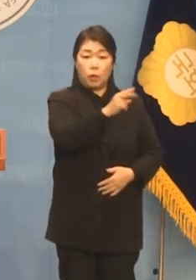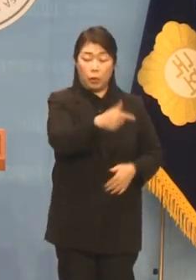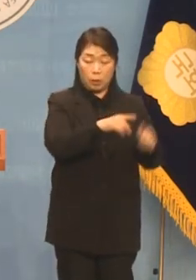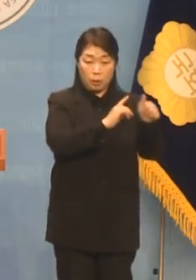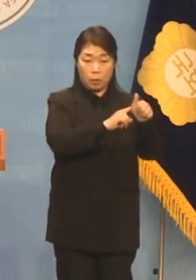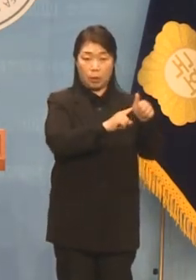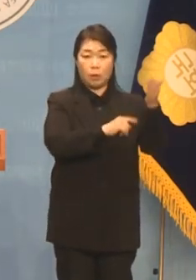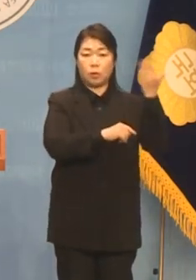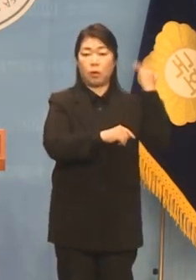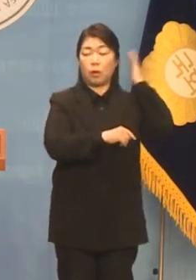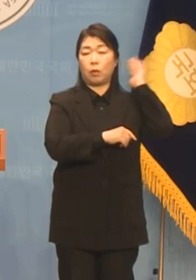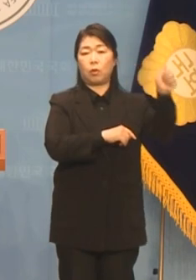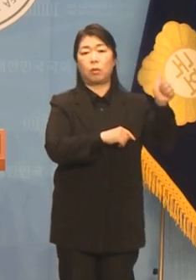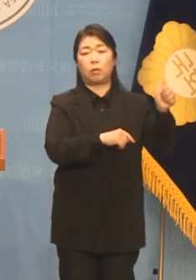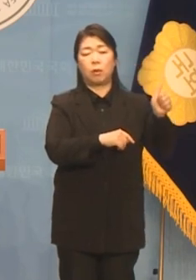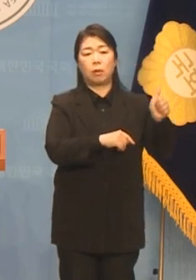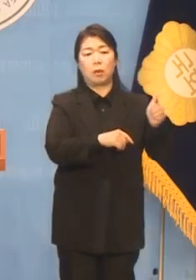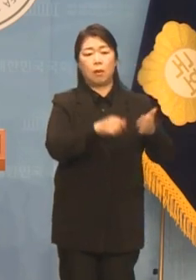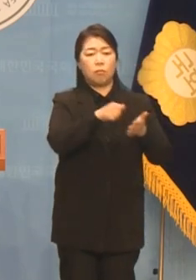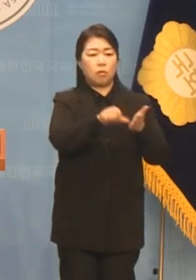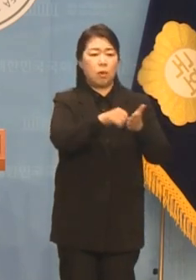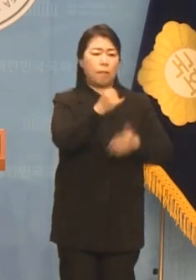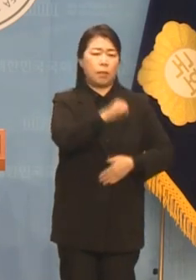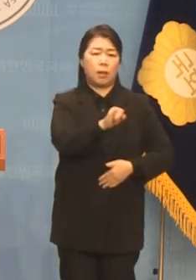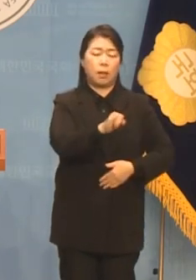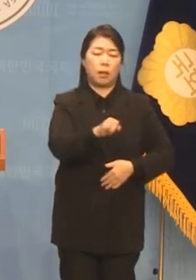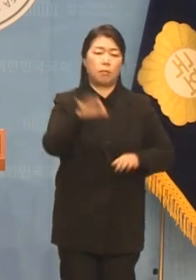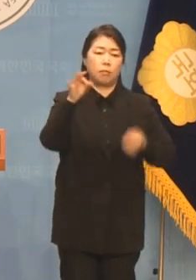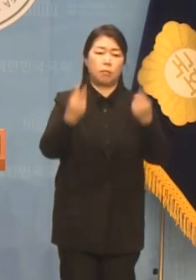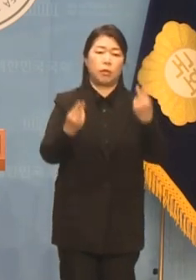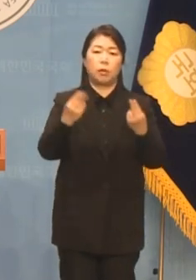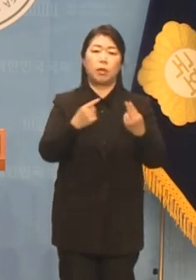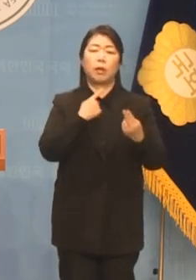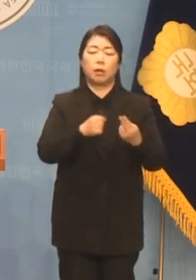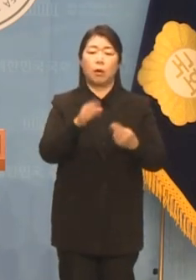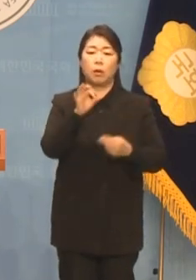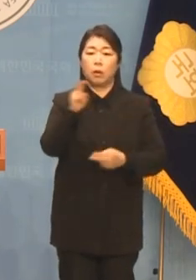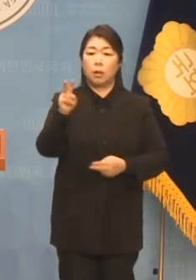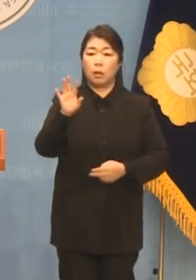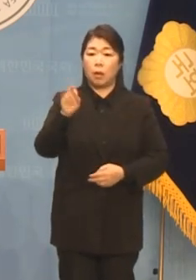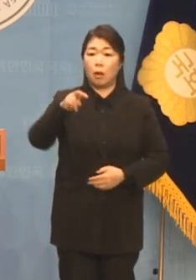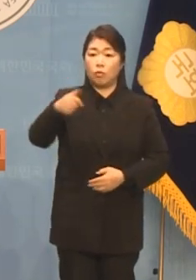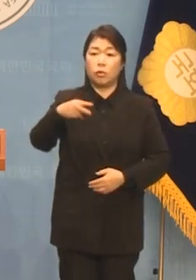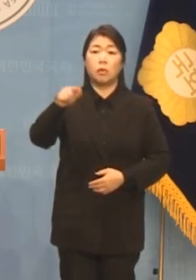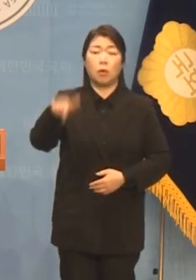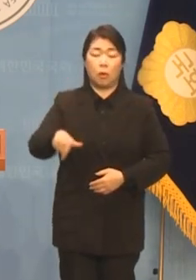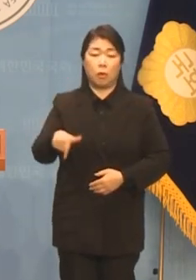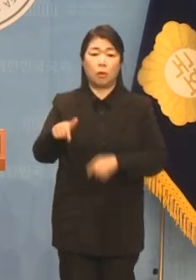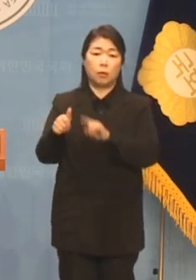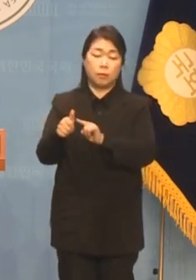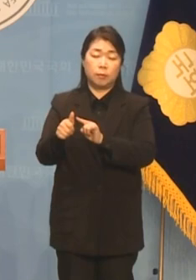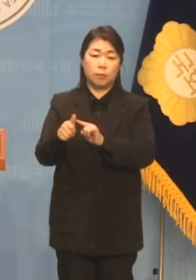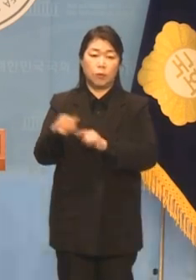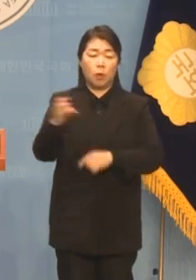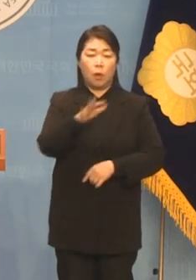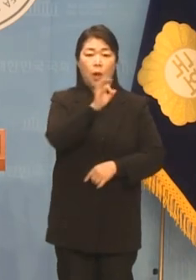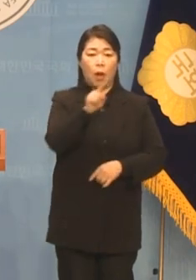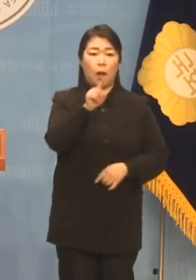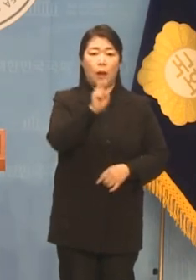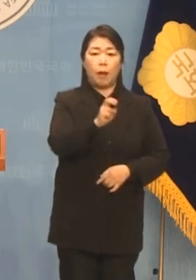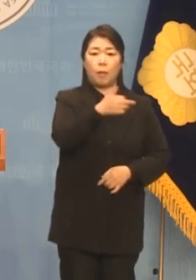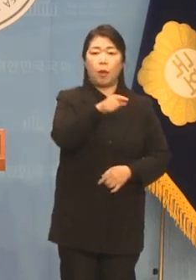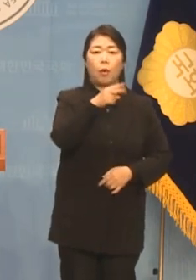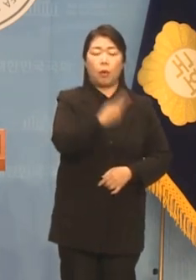불량품에 비유를 한 경기 안산가 양문석 후보 컷 발언을